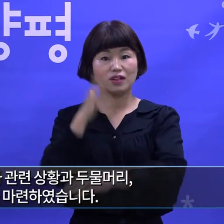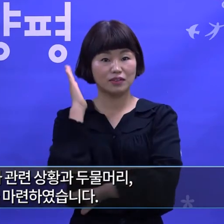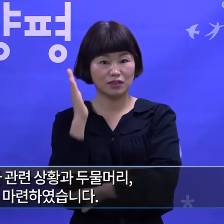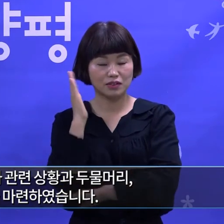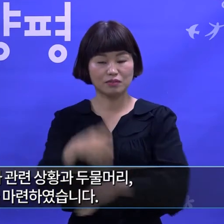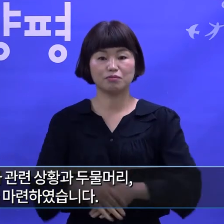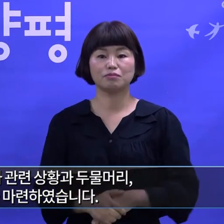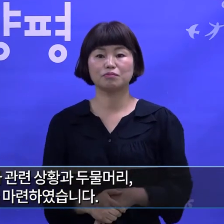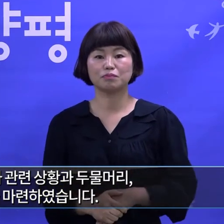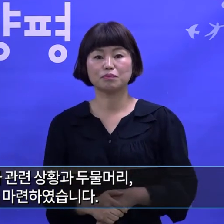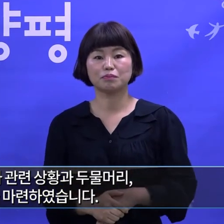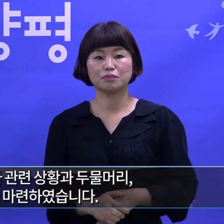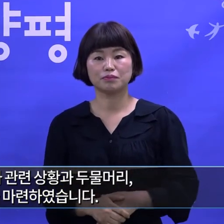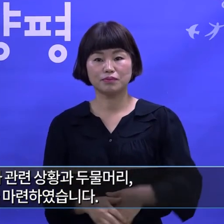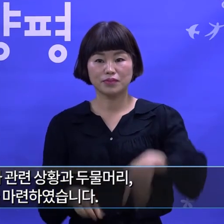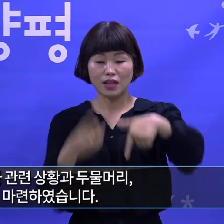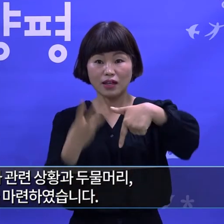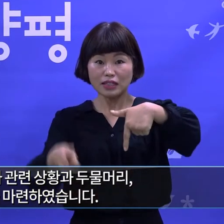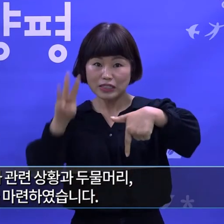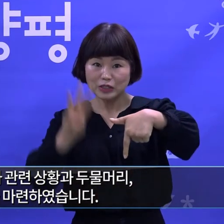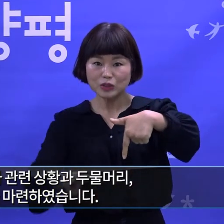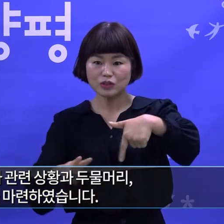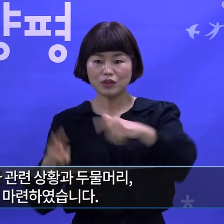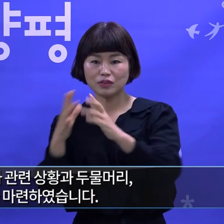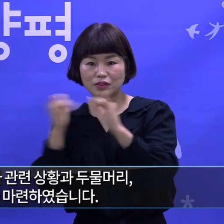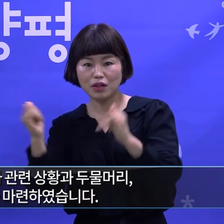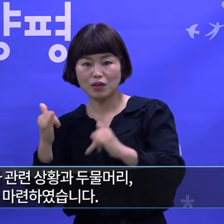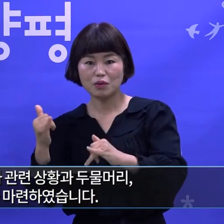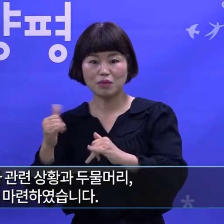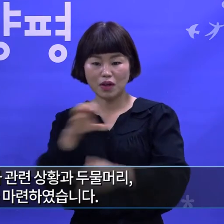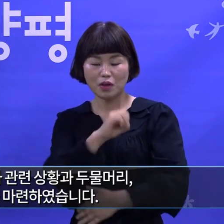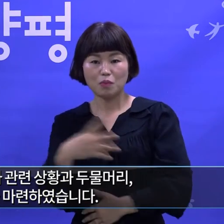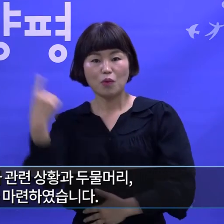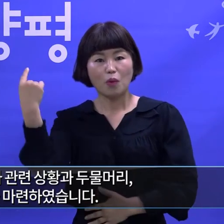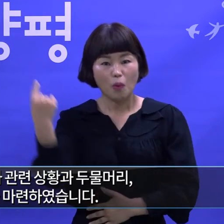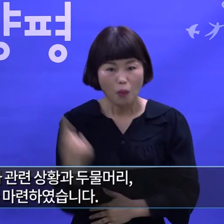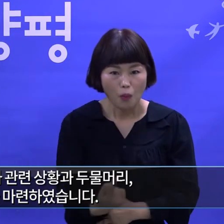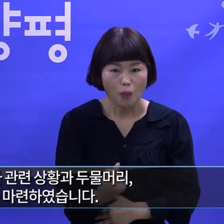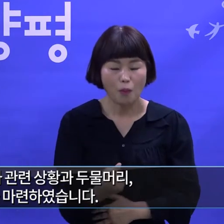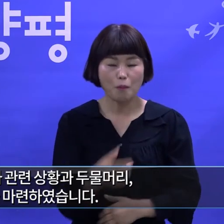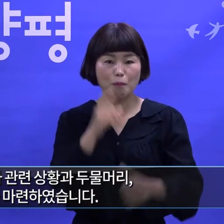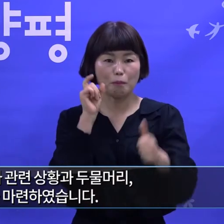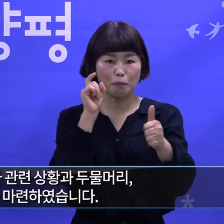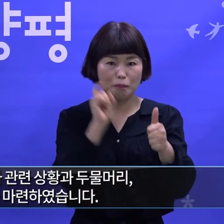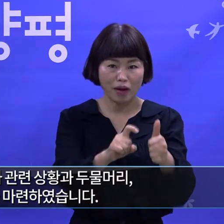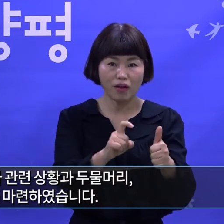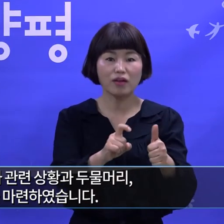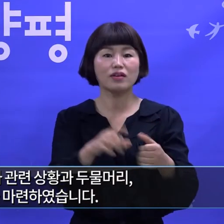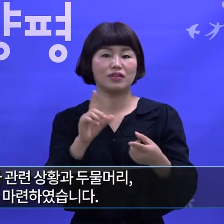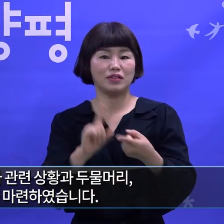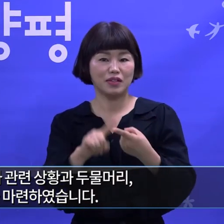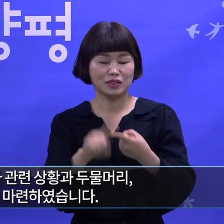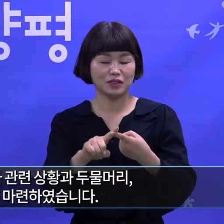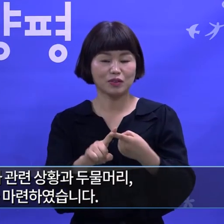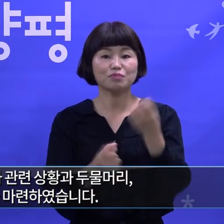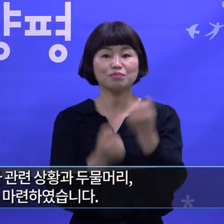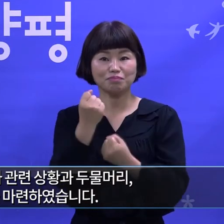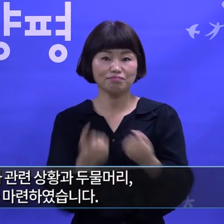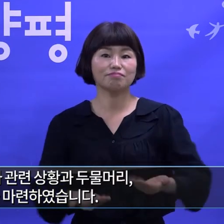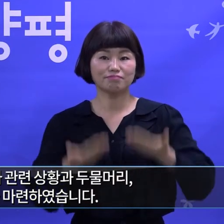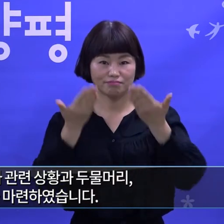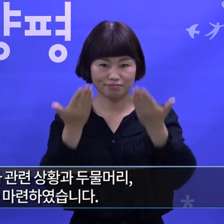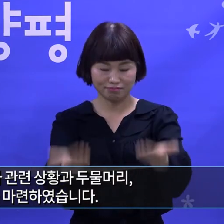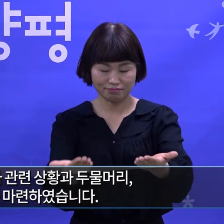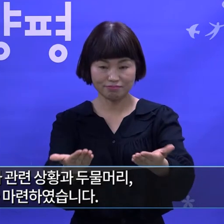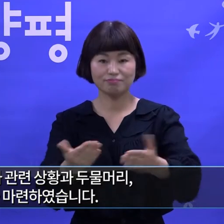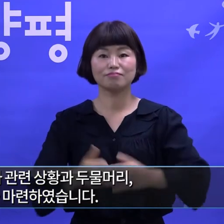인천시 코로나19 확진자 관련 상황과 두물머리 갈산공원 폐쇄 등을